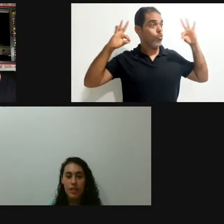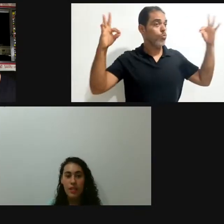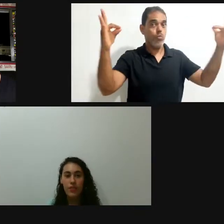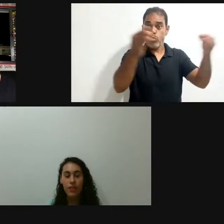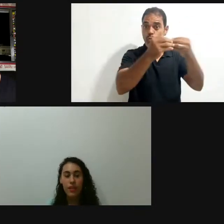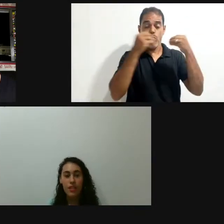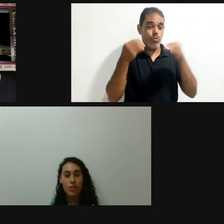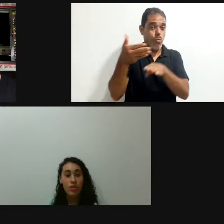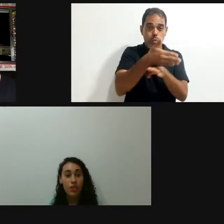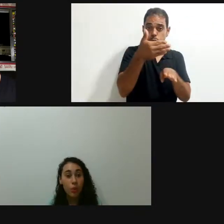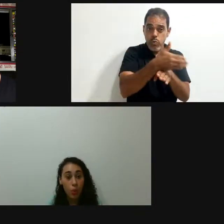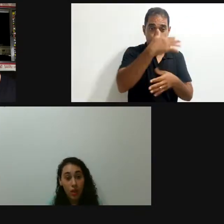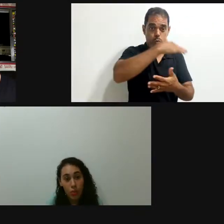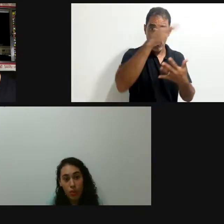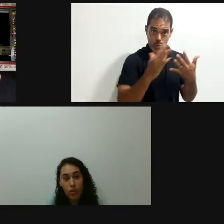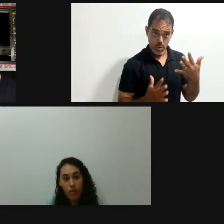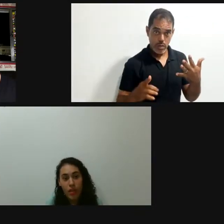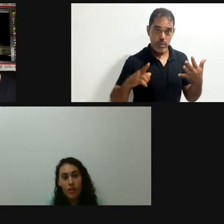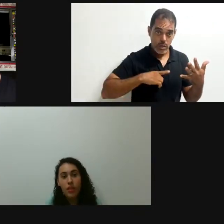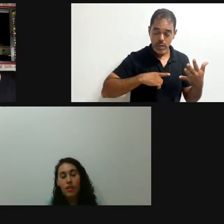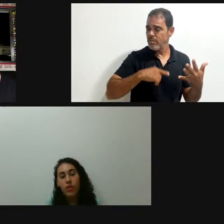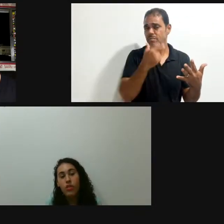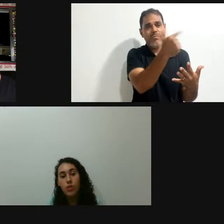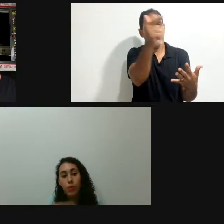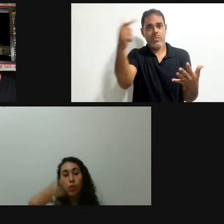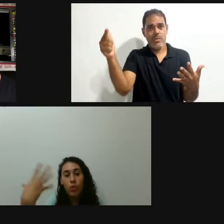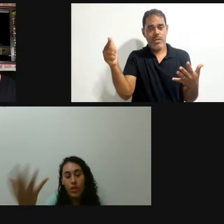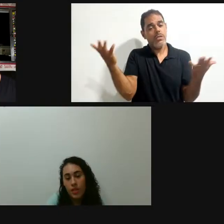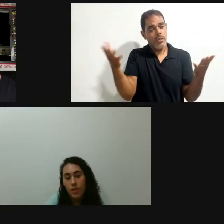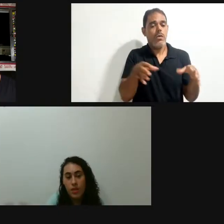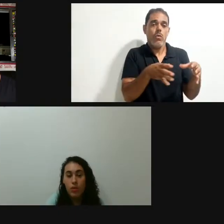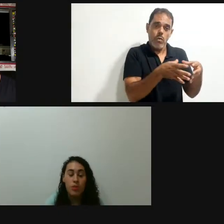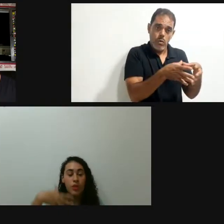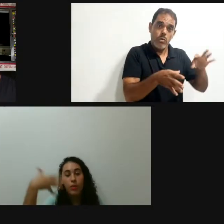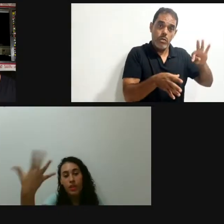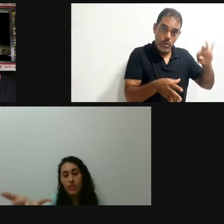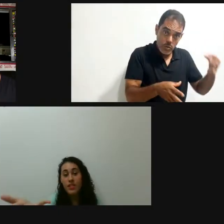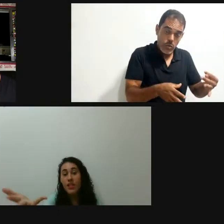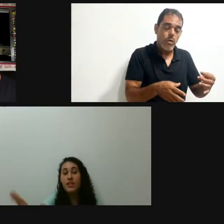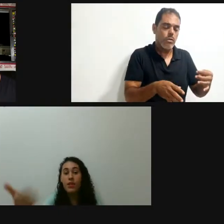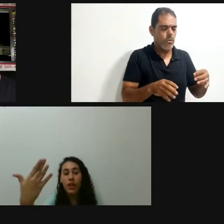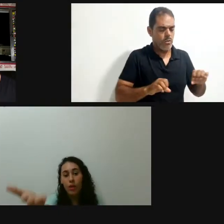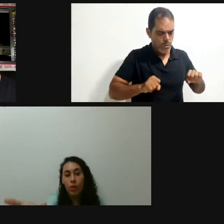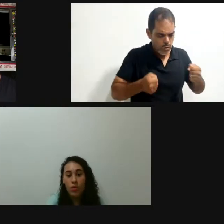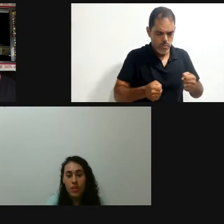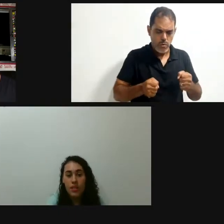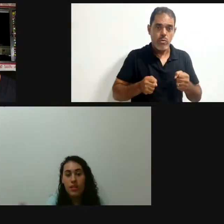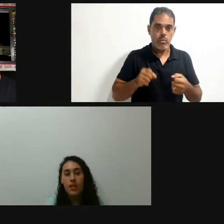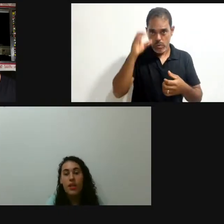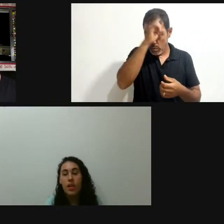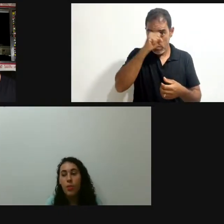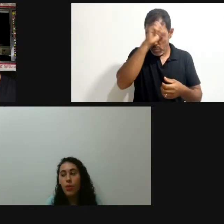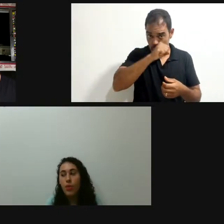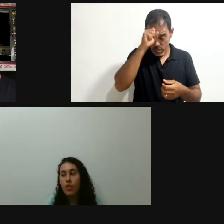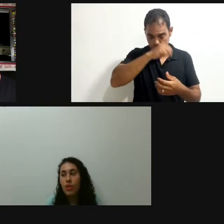Libras e isso dificulta muito, né? Então a gente procura essas pessoas porque muitas vezes elas são